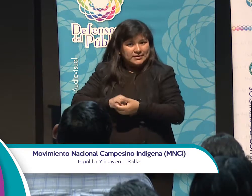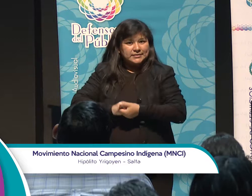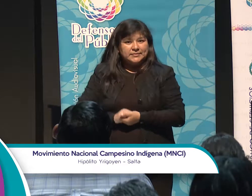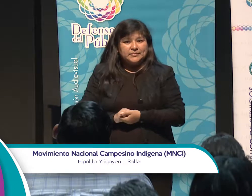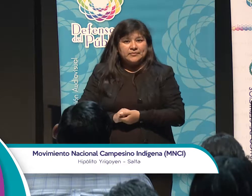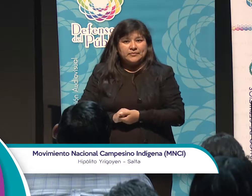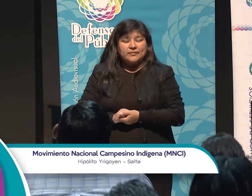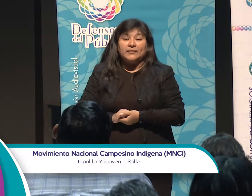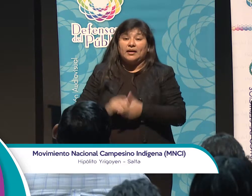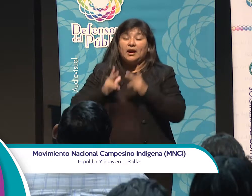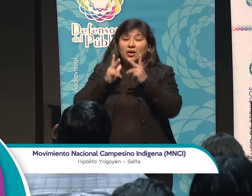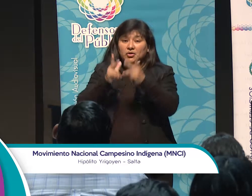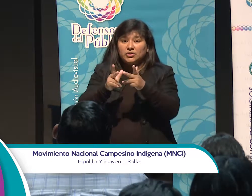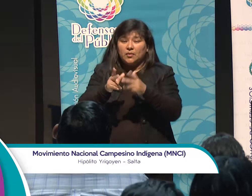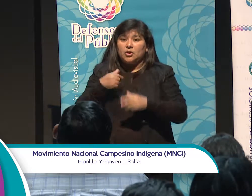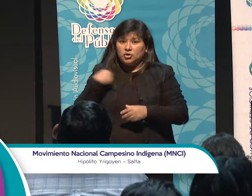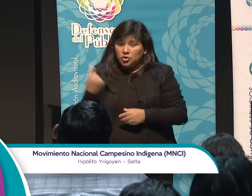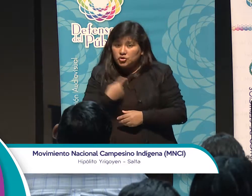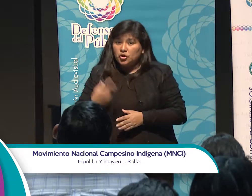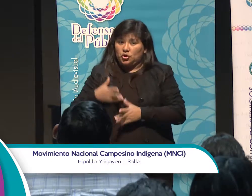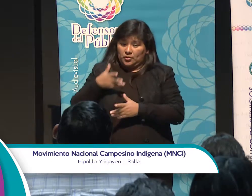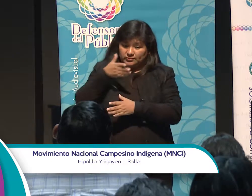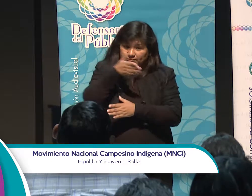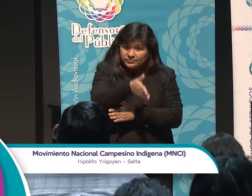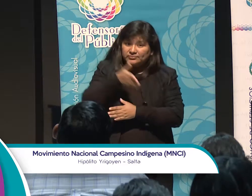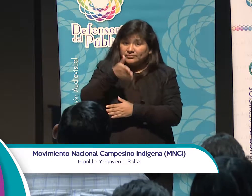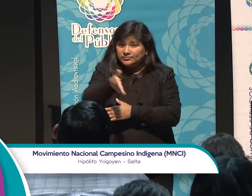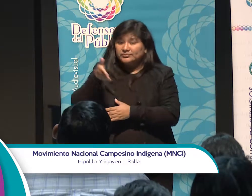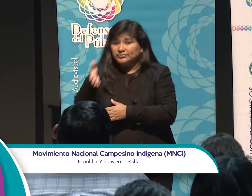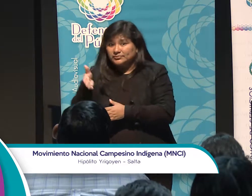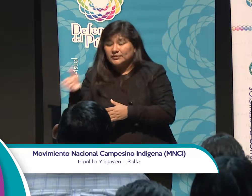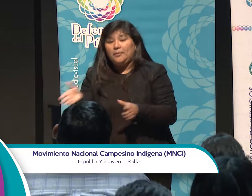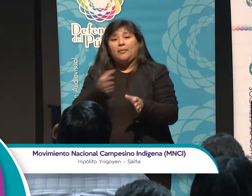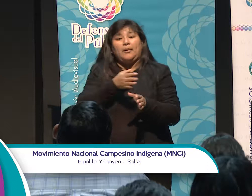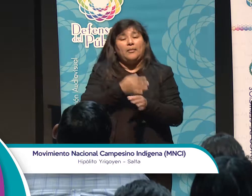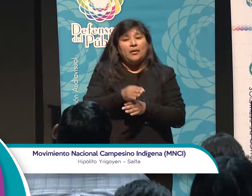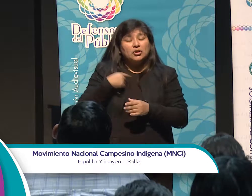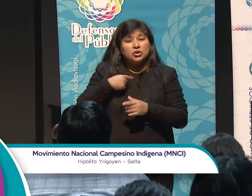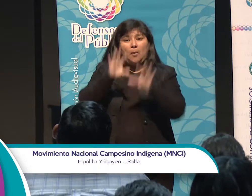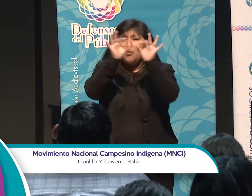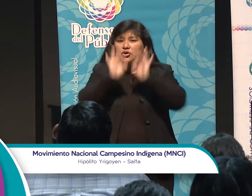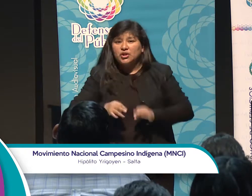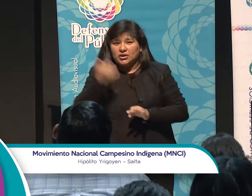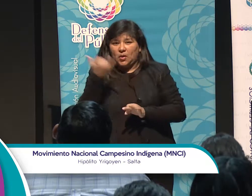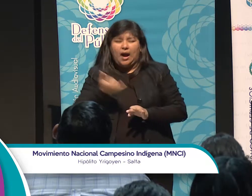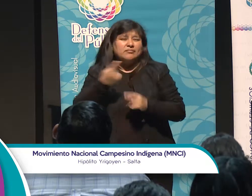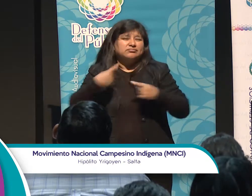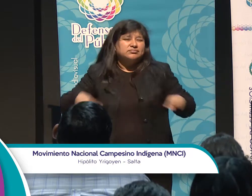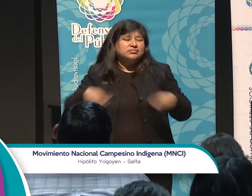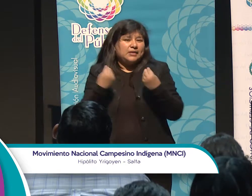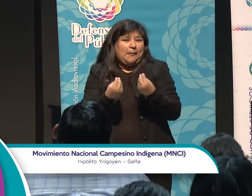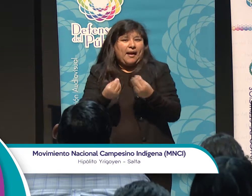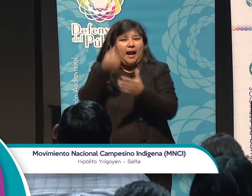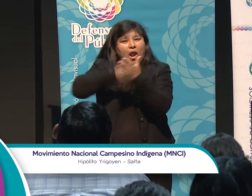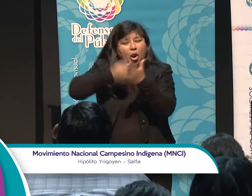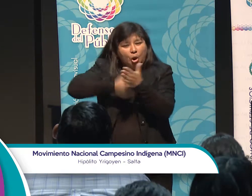en el recorrido que hacemos de las distintas comunidades, los programas que venimos haciendo son más que nada por la lucha por la